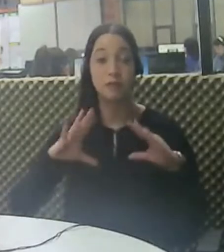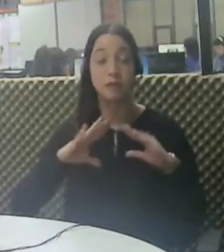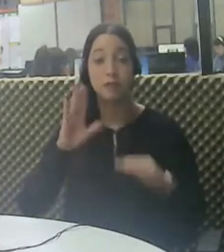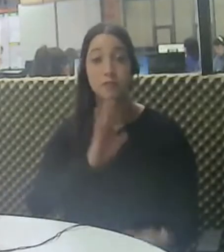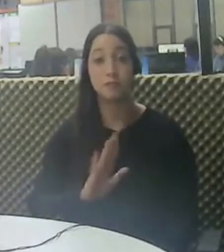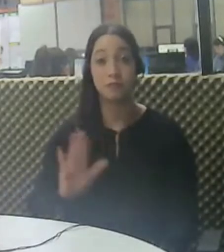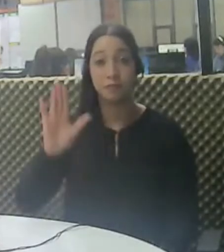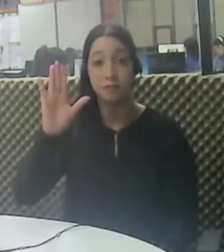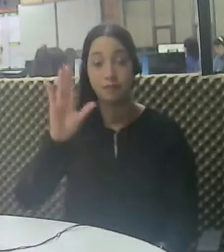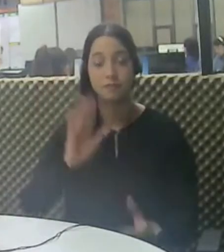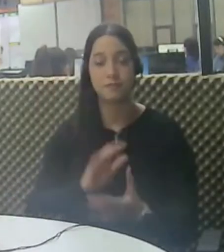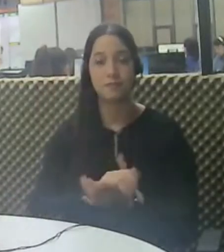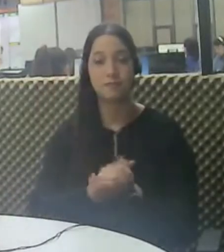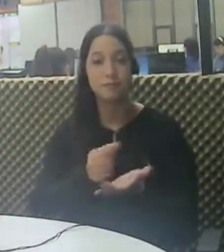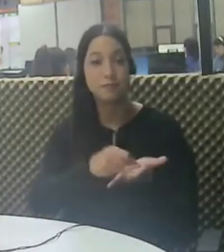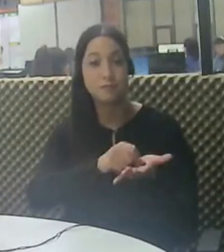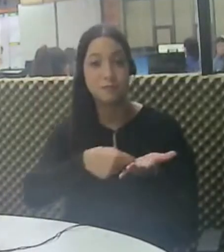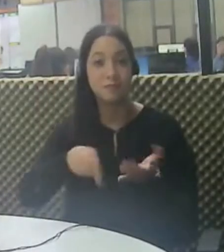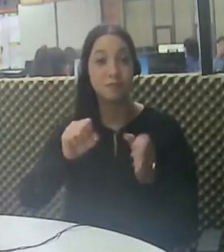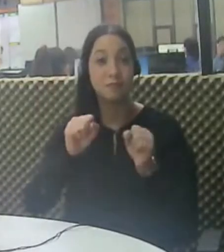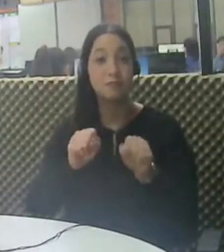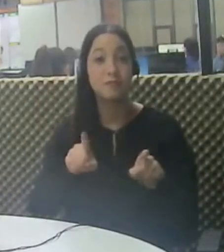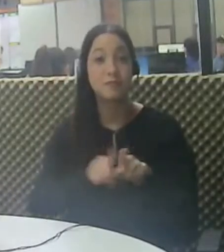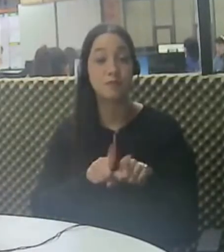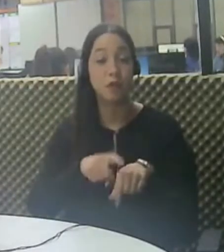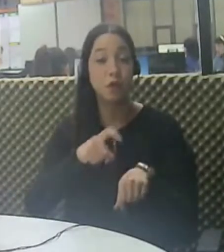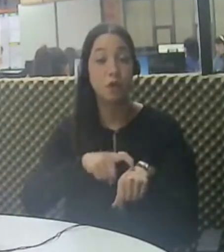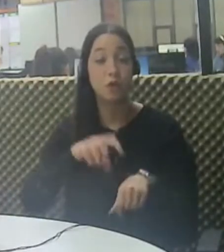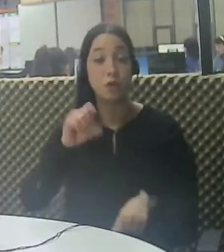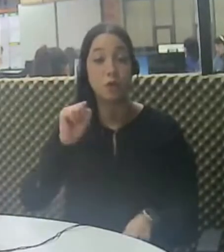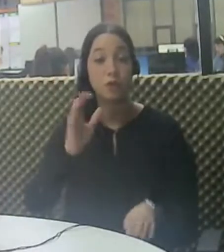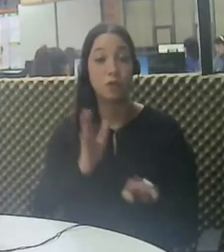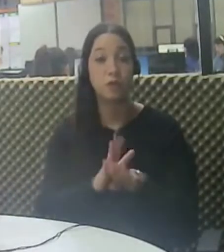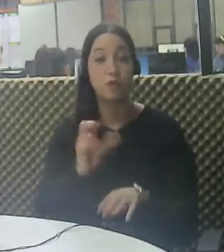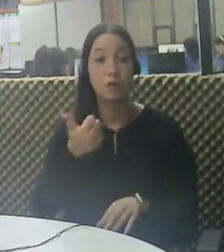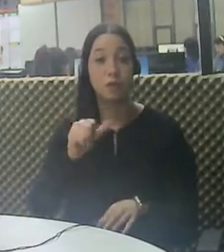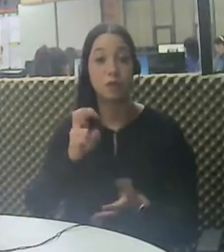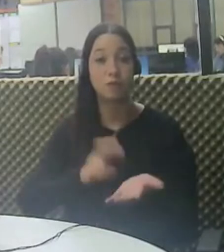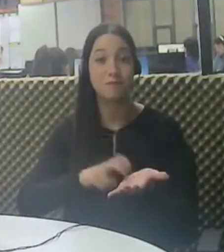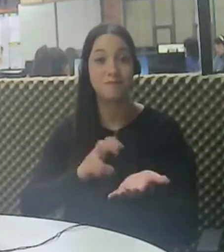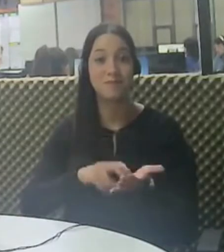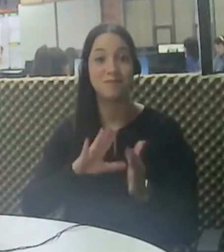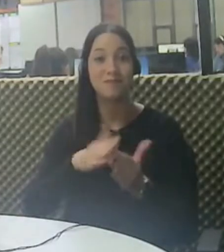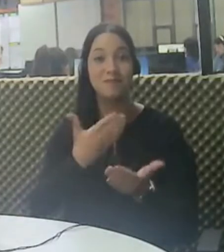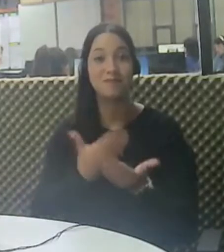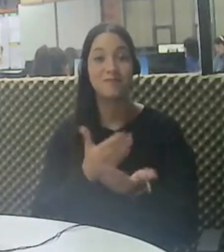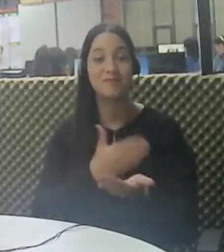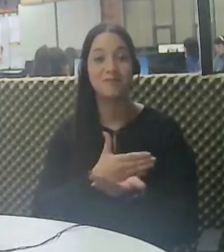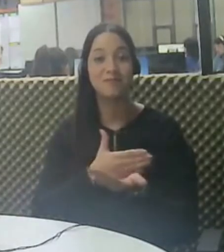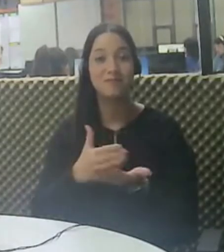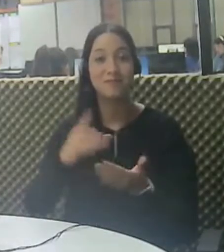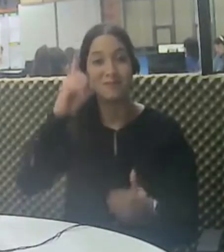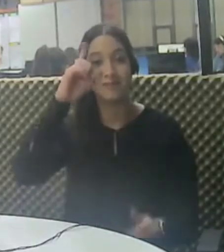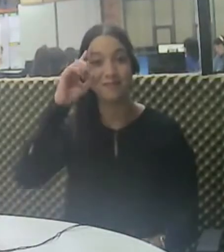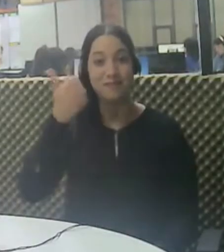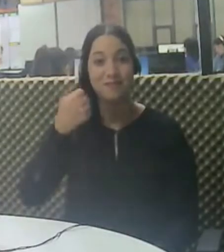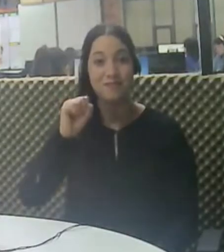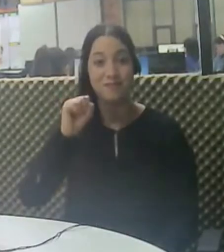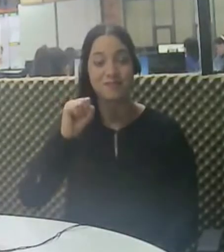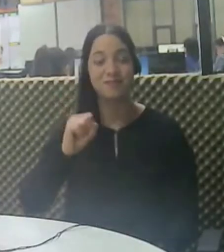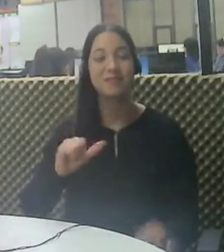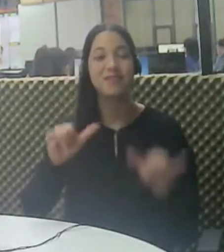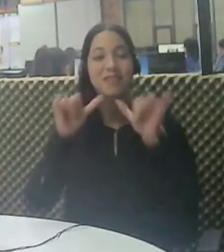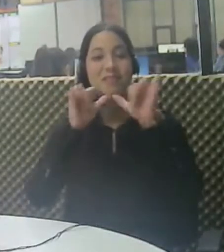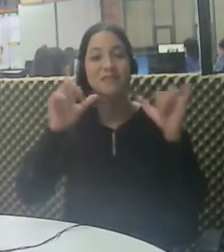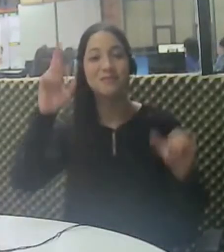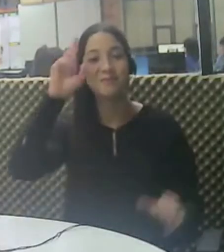candidatar. As inscrições podem ser feitas das 8 às 11 da manhã e as aulas terão início no próximo dia 18. E tem recado